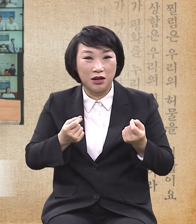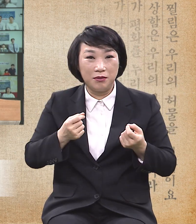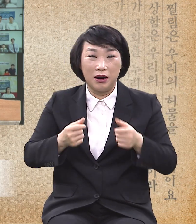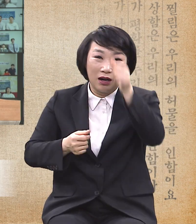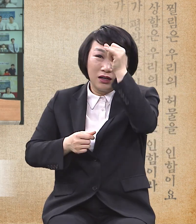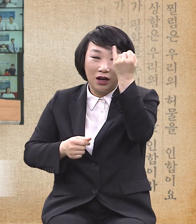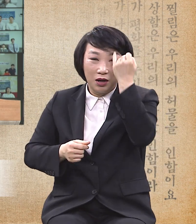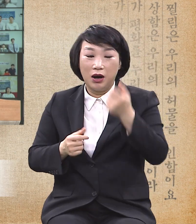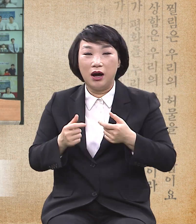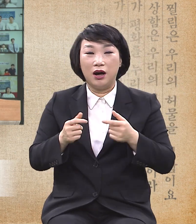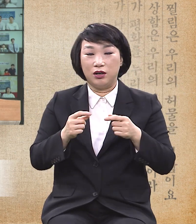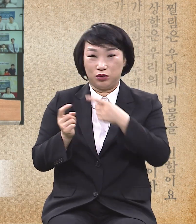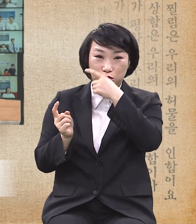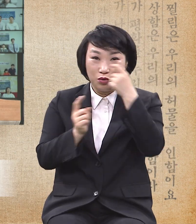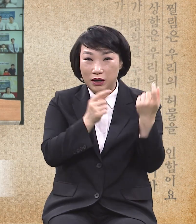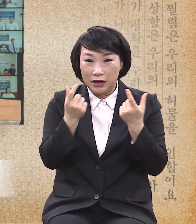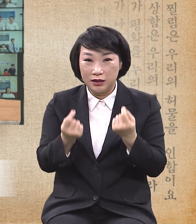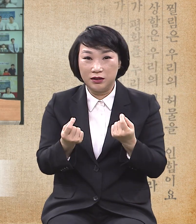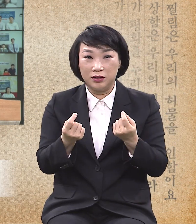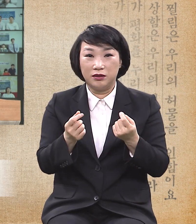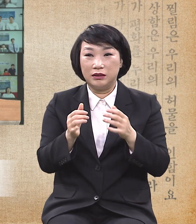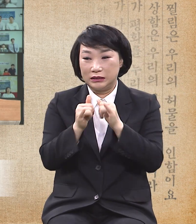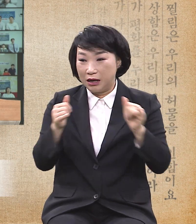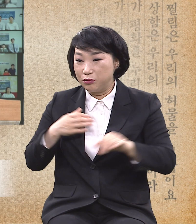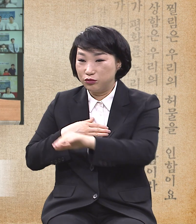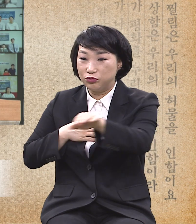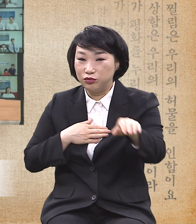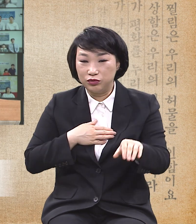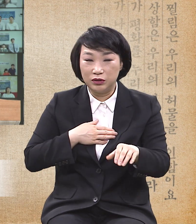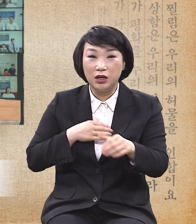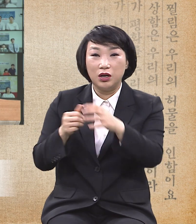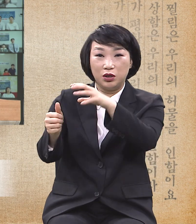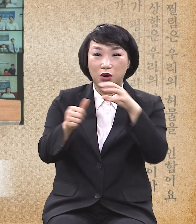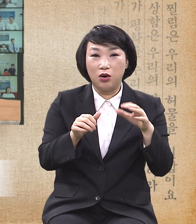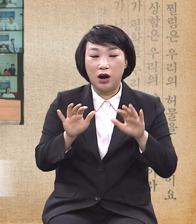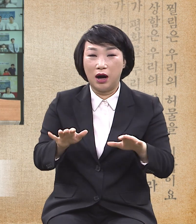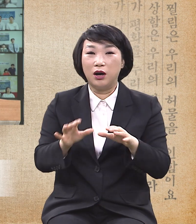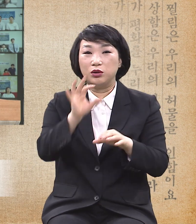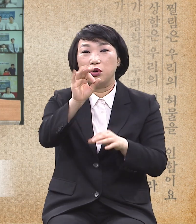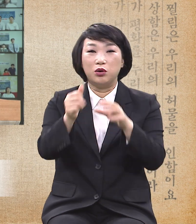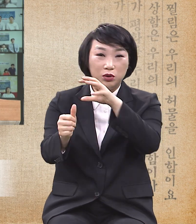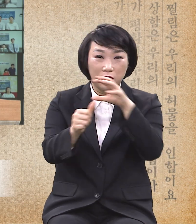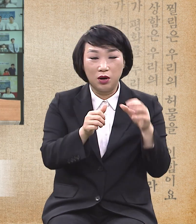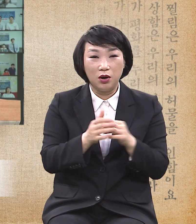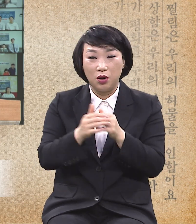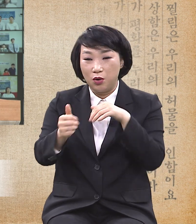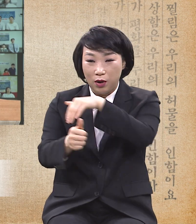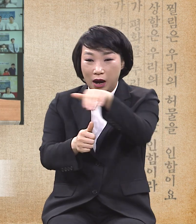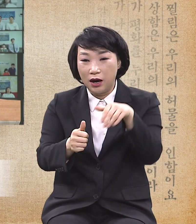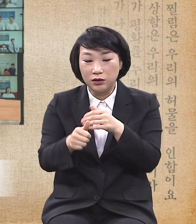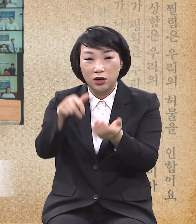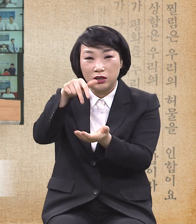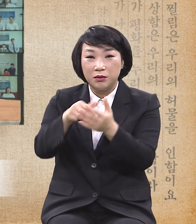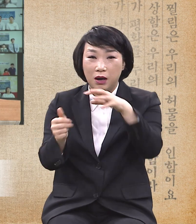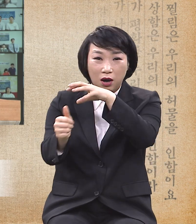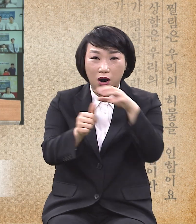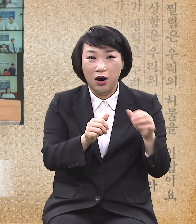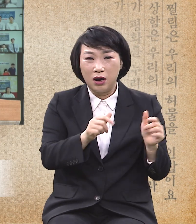유혹하듯이 사람을 통해서, 돈을 통해서, 환경을 통해서, 현실 상황을